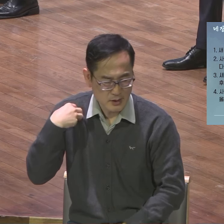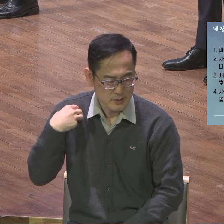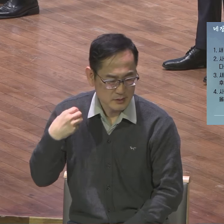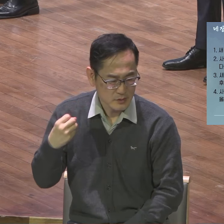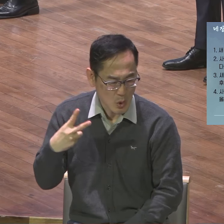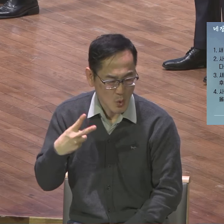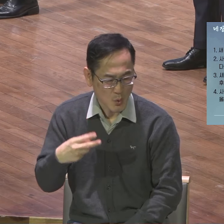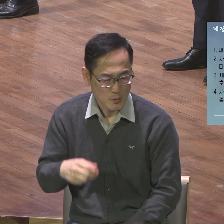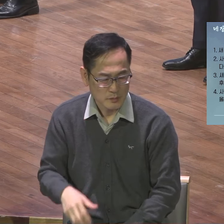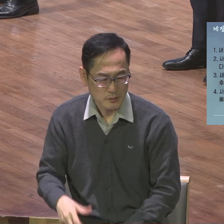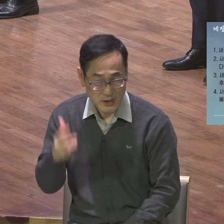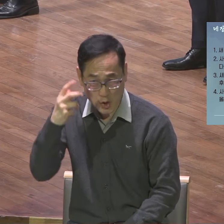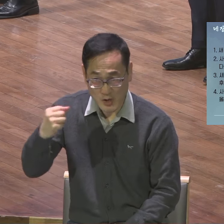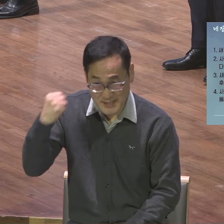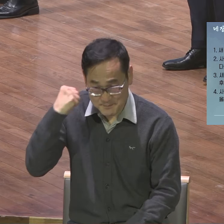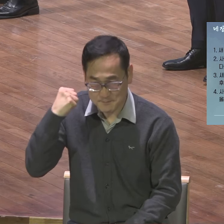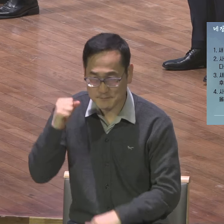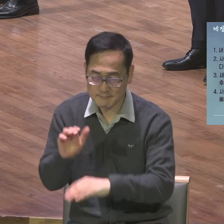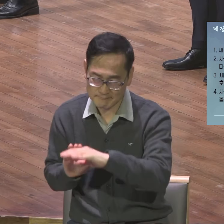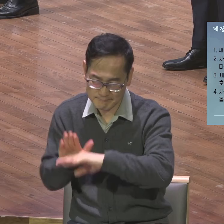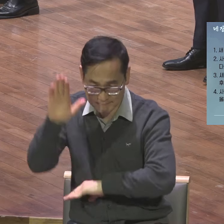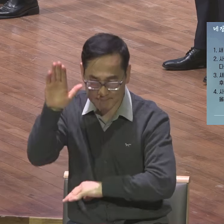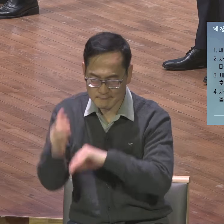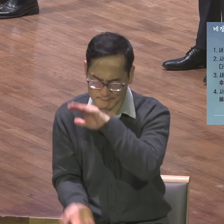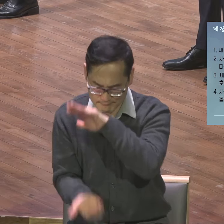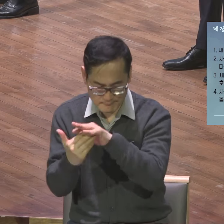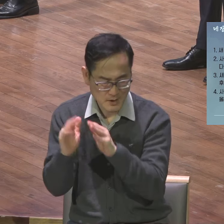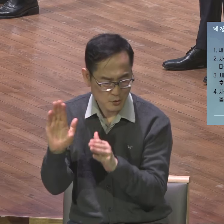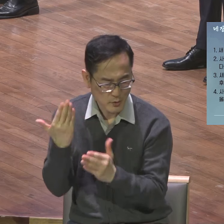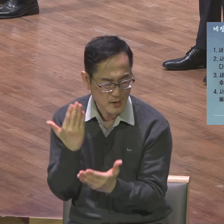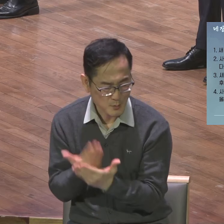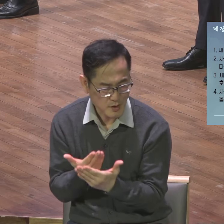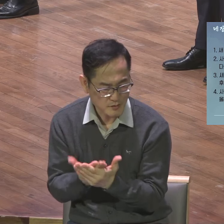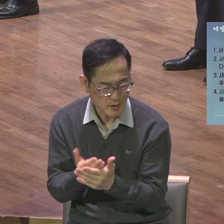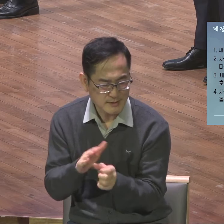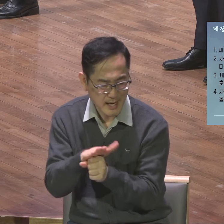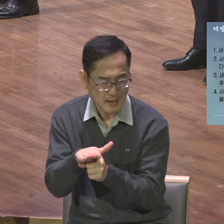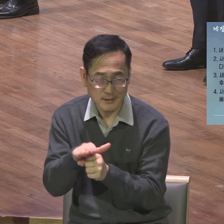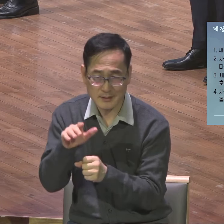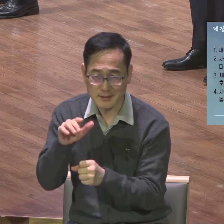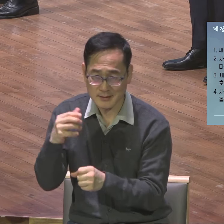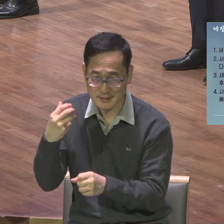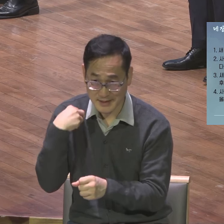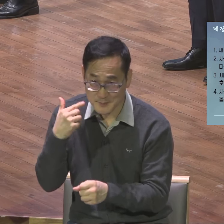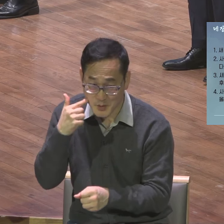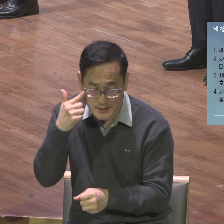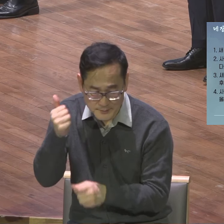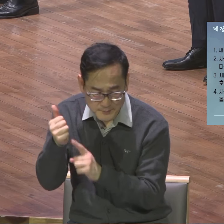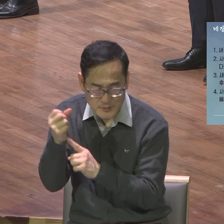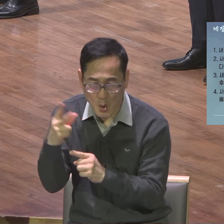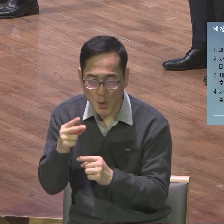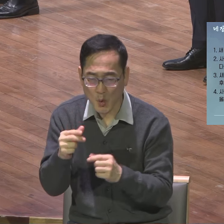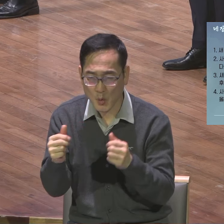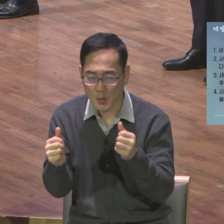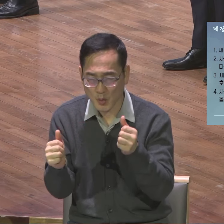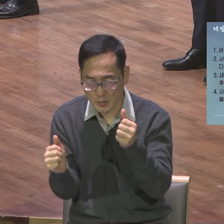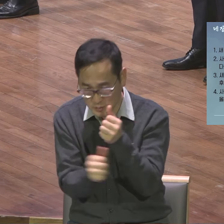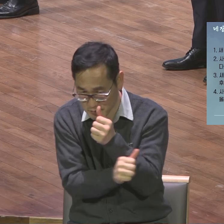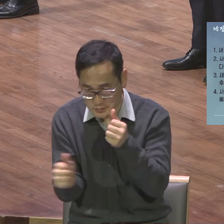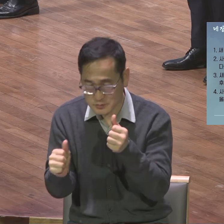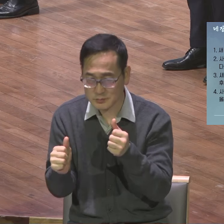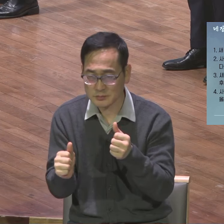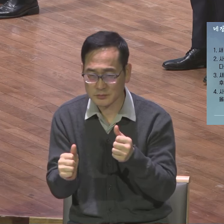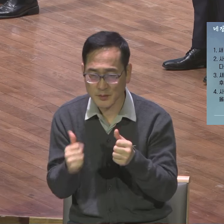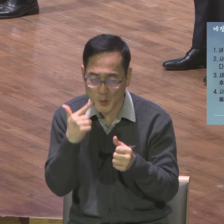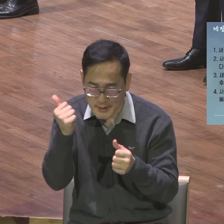누리는 영적 서밋에 도전하는 모든 랩노트들 되게 하여 주옵소서. 사랑하는 정주장님 목사님과 모든 교육자들에게 독수리 날개